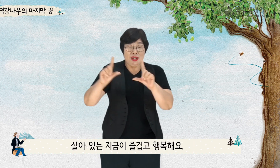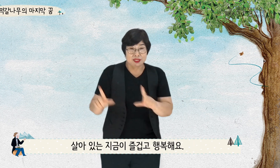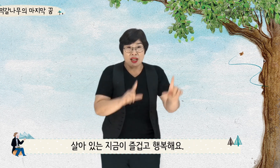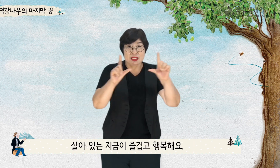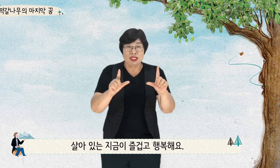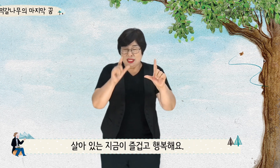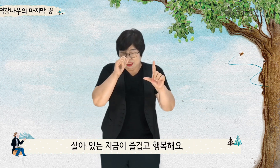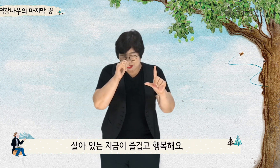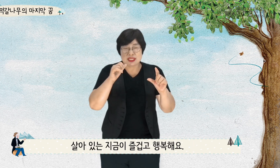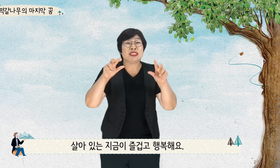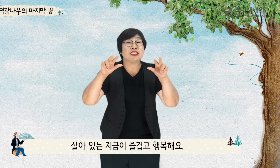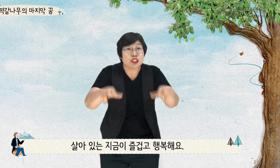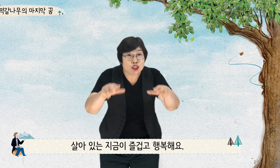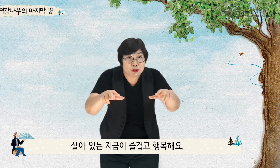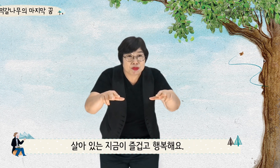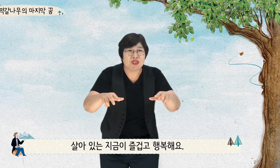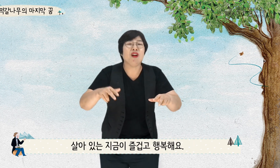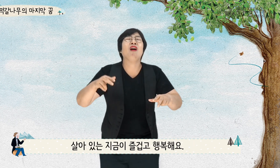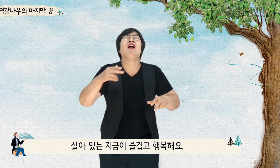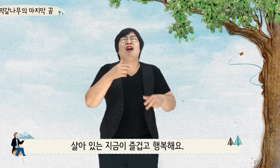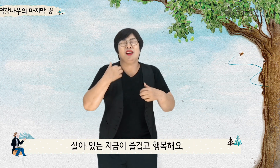살아있는 지금이 즐겁고 행복해요.